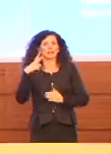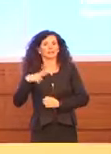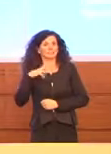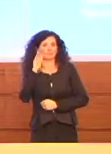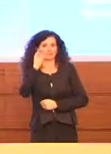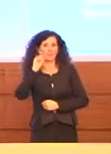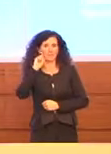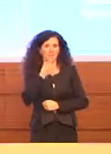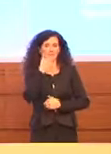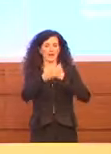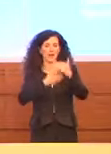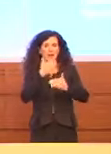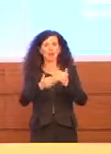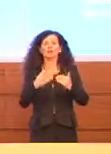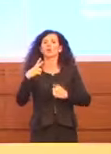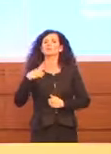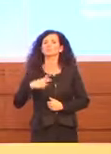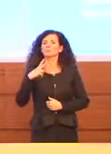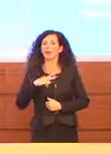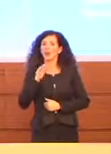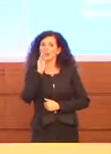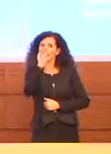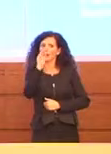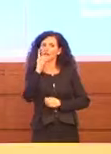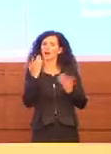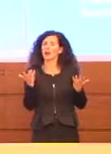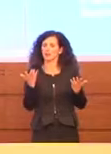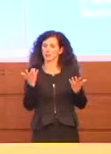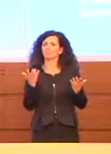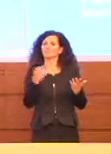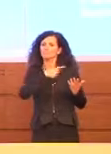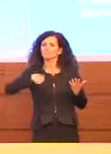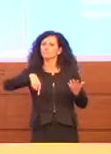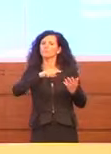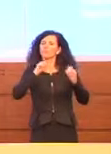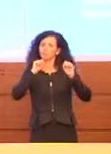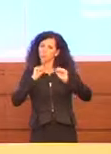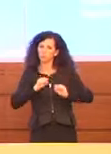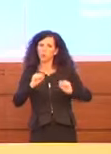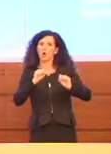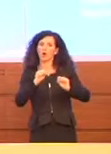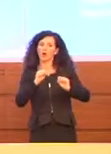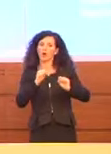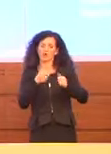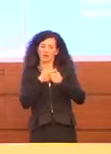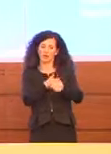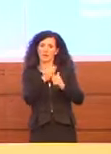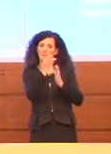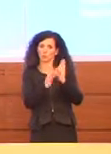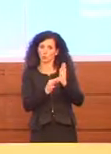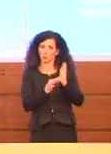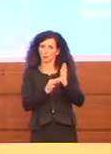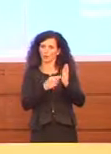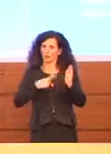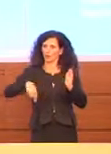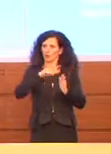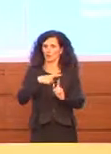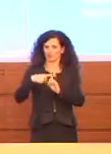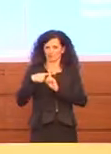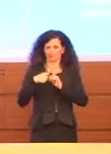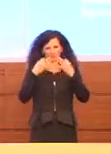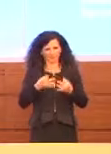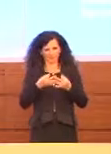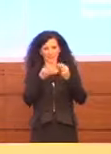questo orizzonte temporale e quello all'interno del quale possiamo vedere se le misure che abbiamo adottato in senso restrittivo